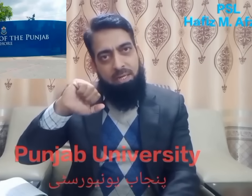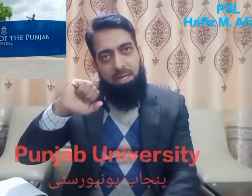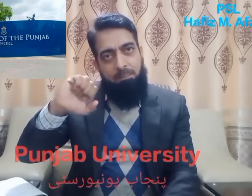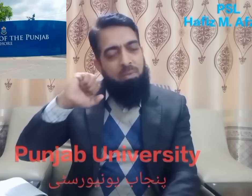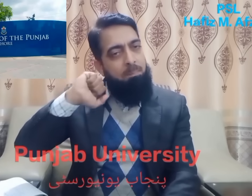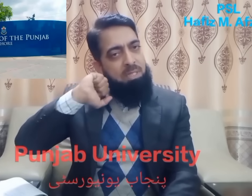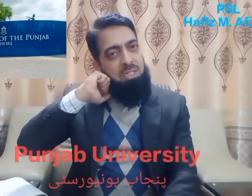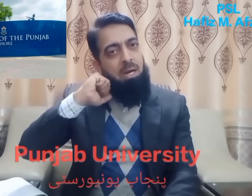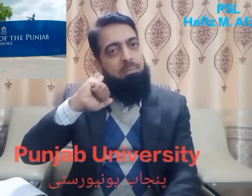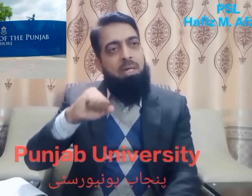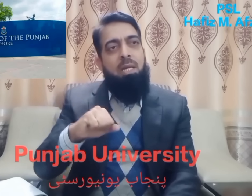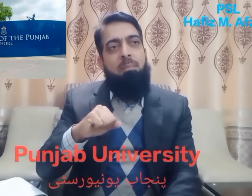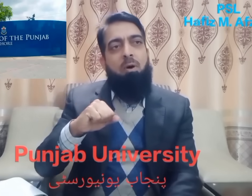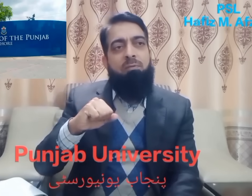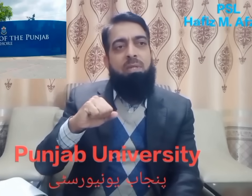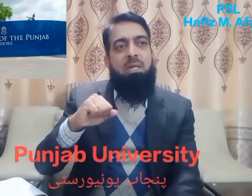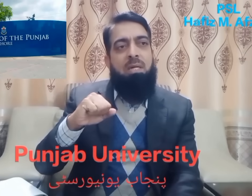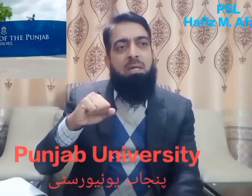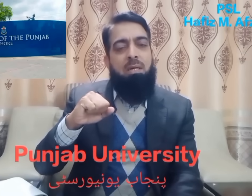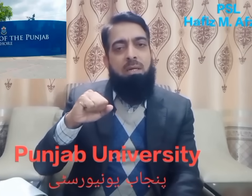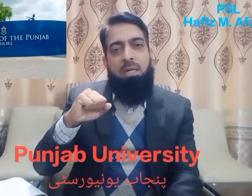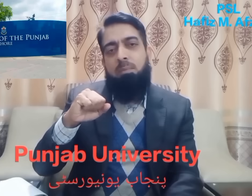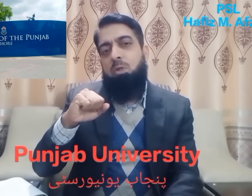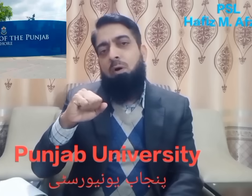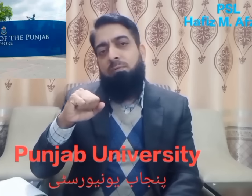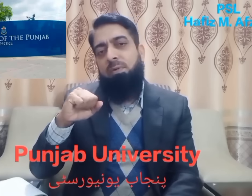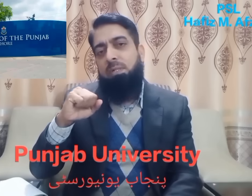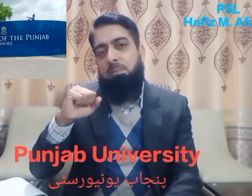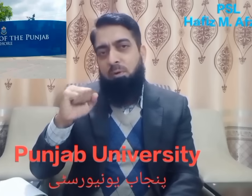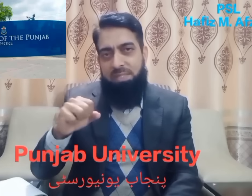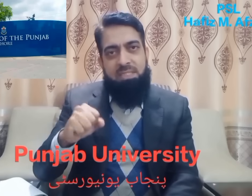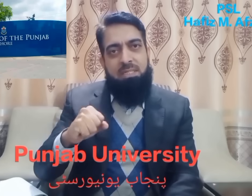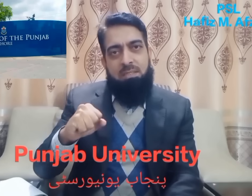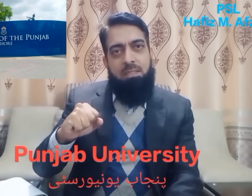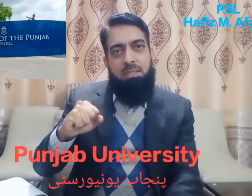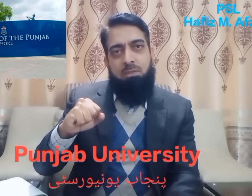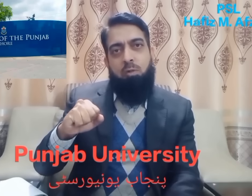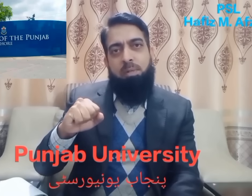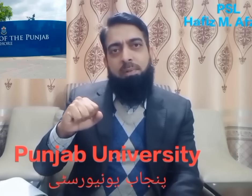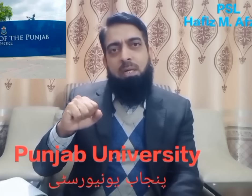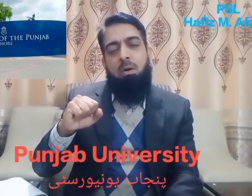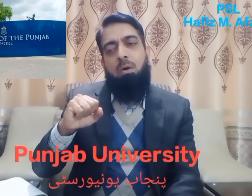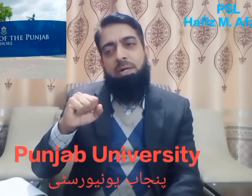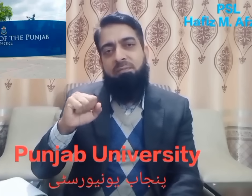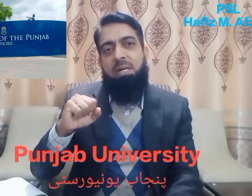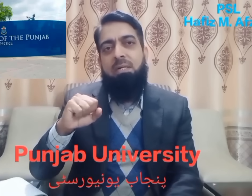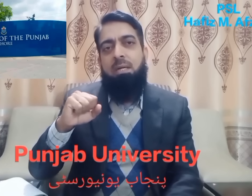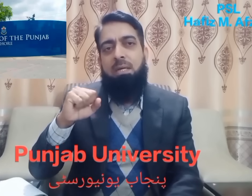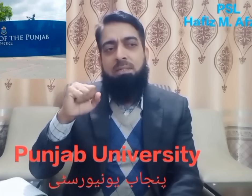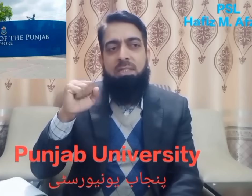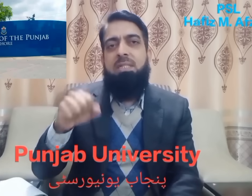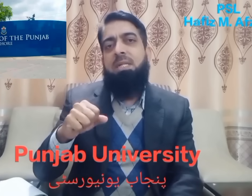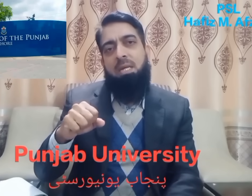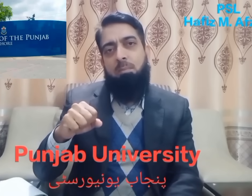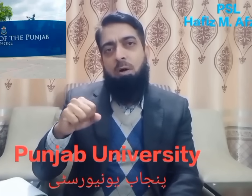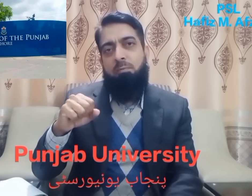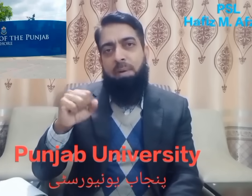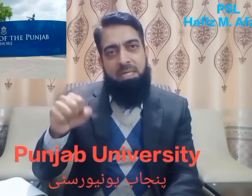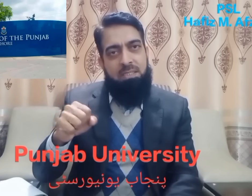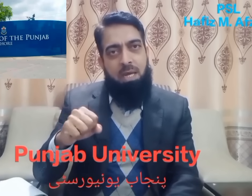करेंगे, पंजाब के नेम्स ऑफ प्रोविंसेस, इसके ऊपर भी, और डिफरेंट सिटी नेम ऑफ